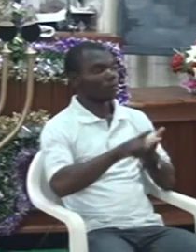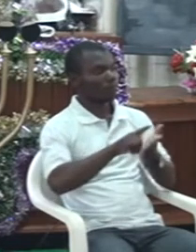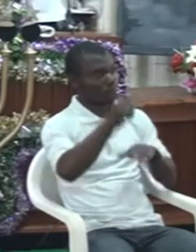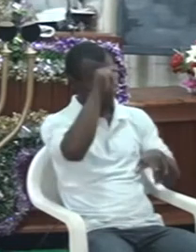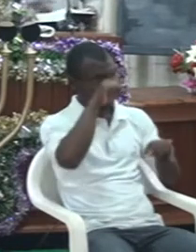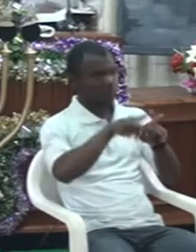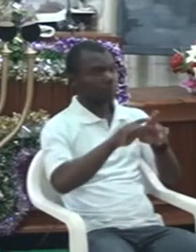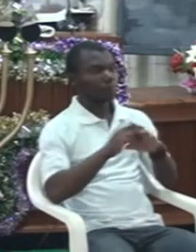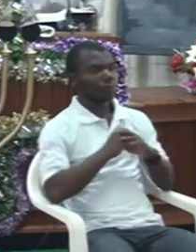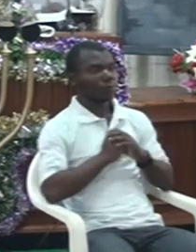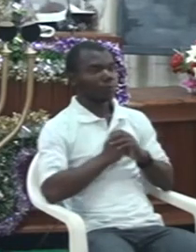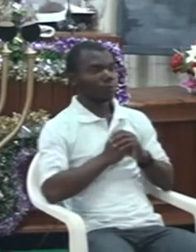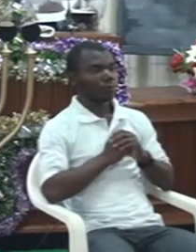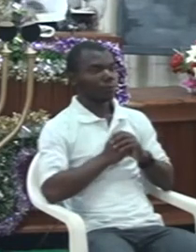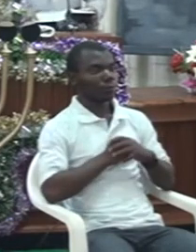Somme.